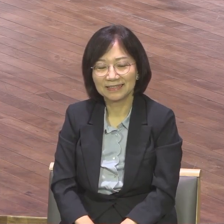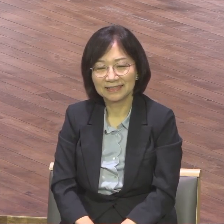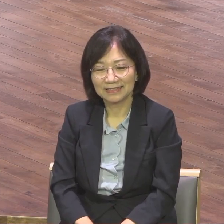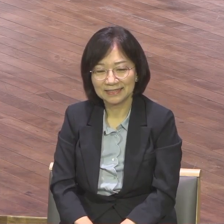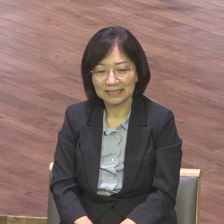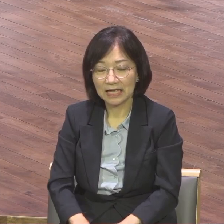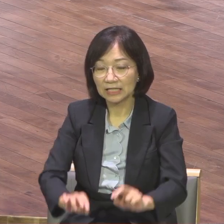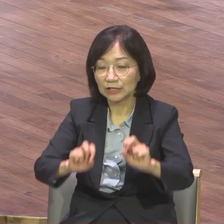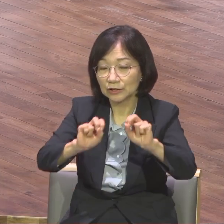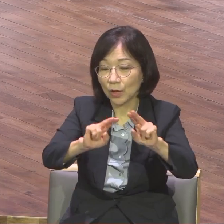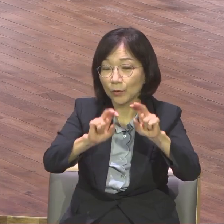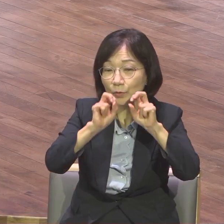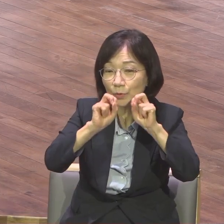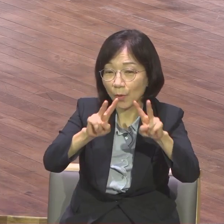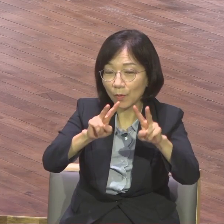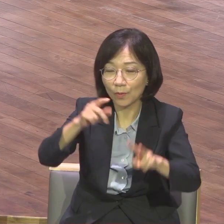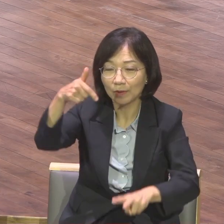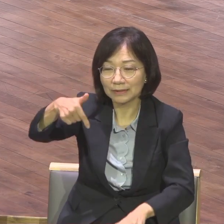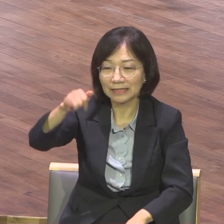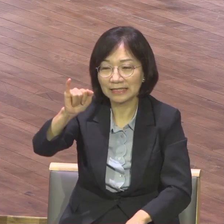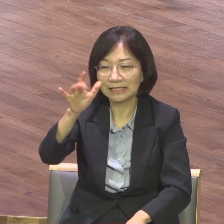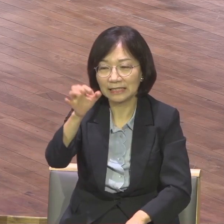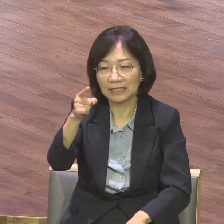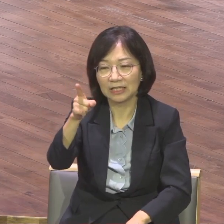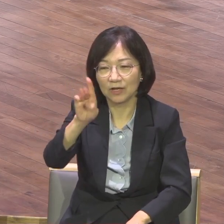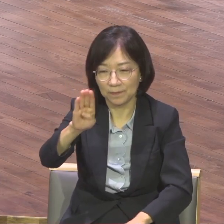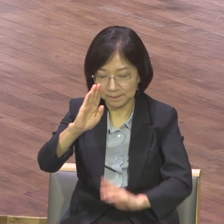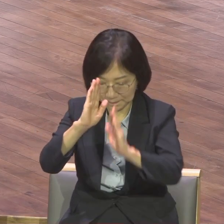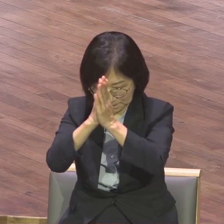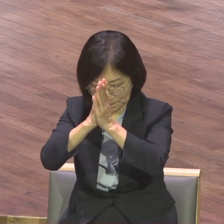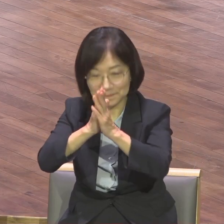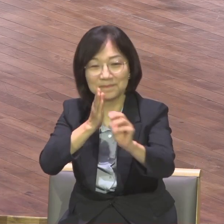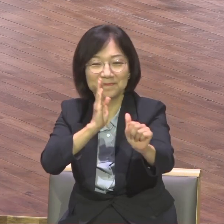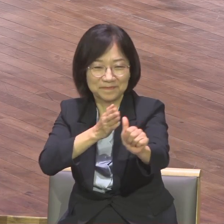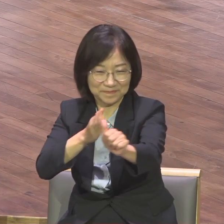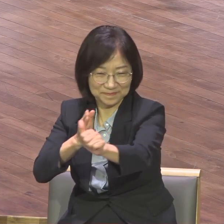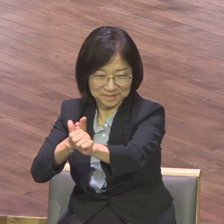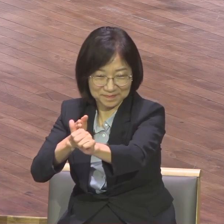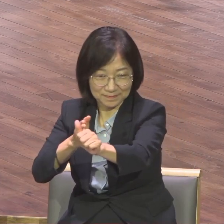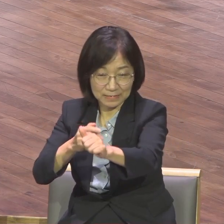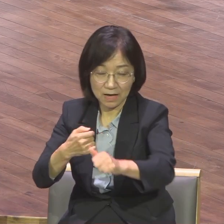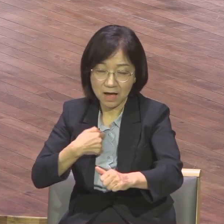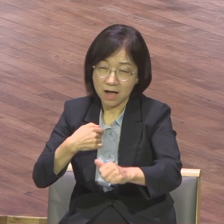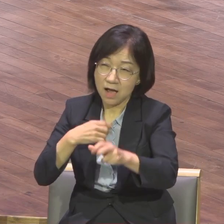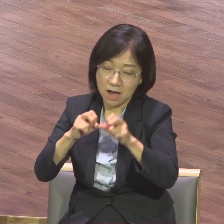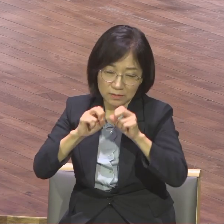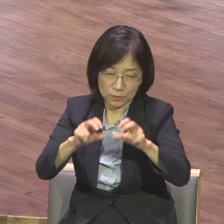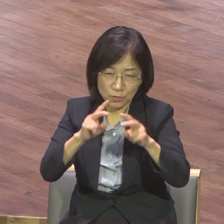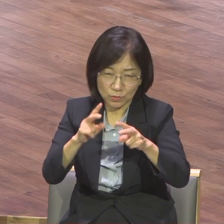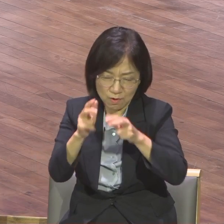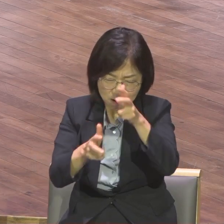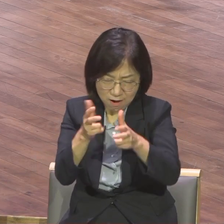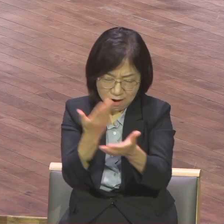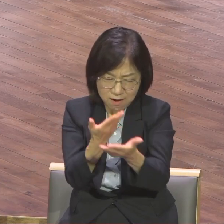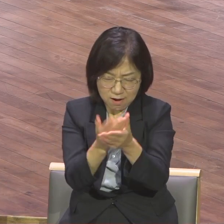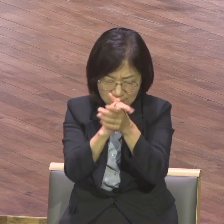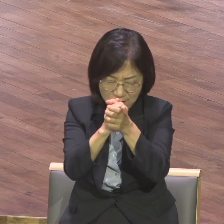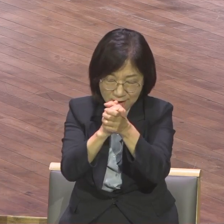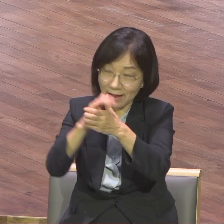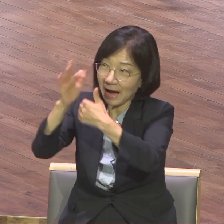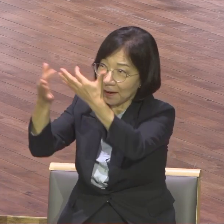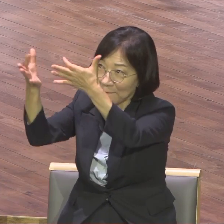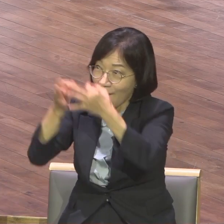선교 기업. 제가 볼 때 이것만큼 하나님 마음 움직이는 그러한 기도